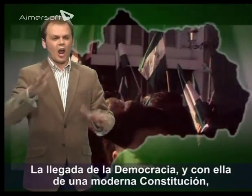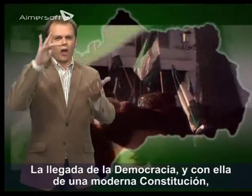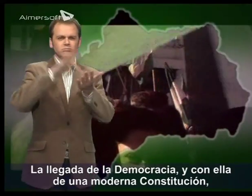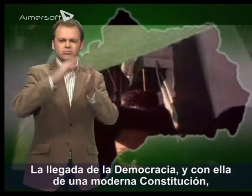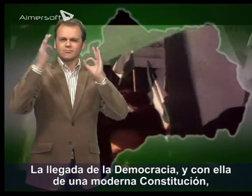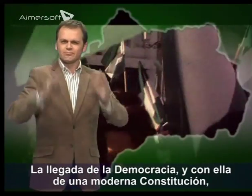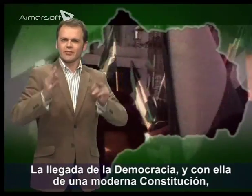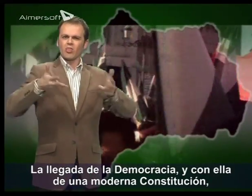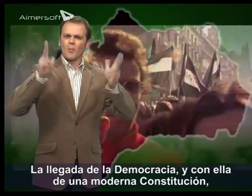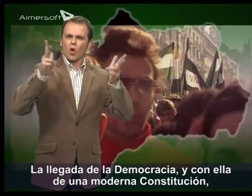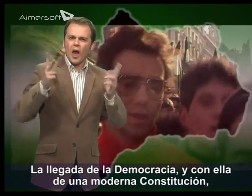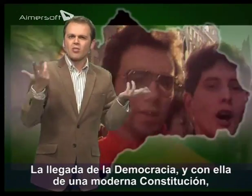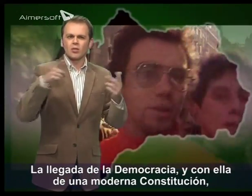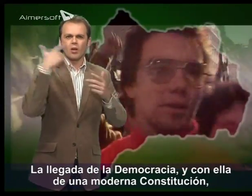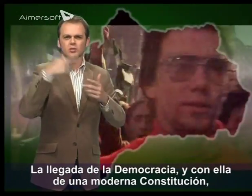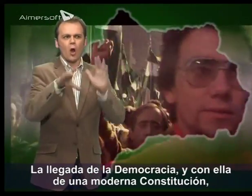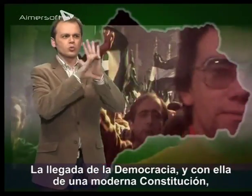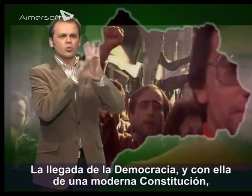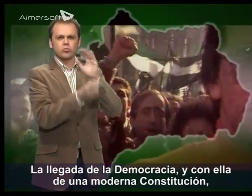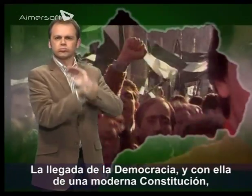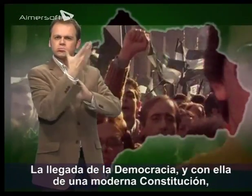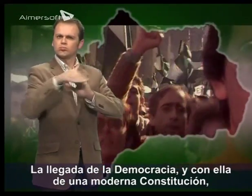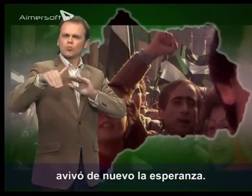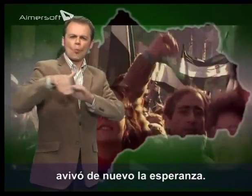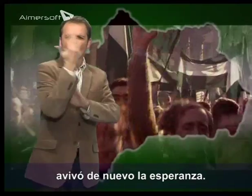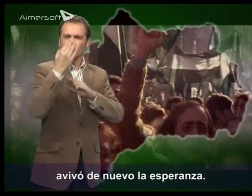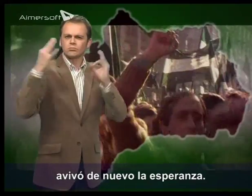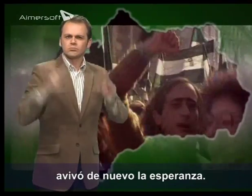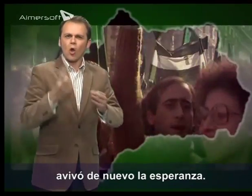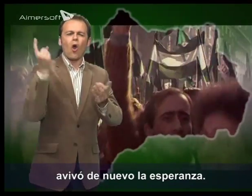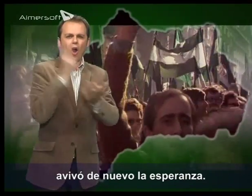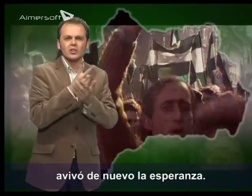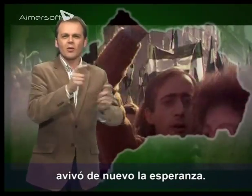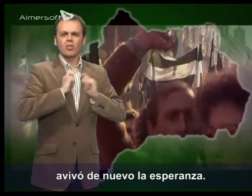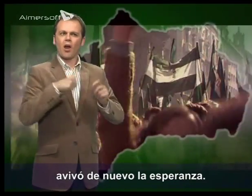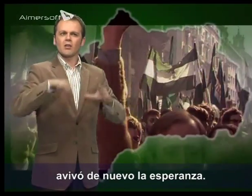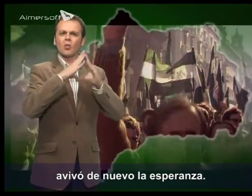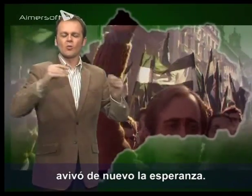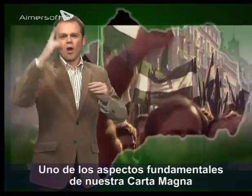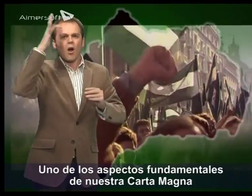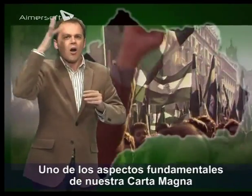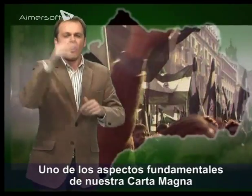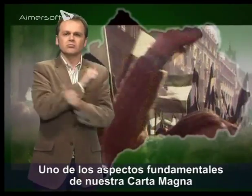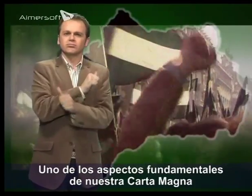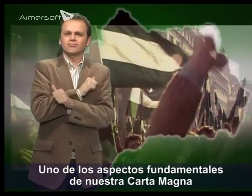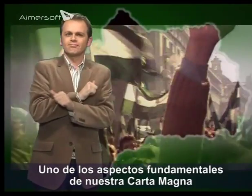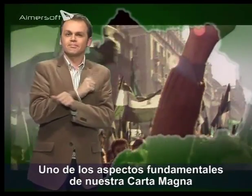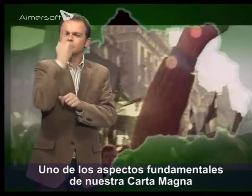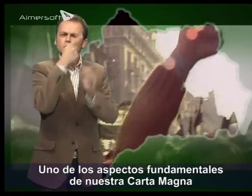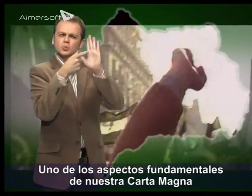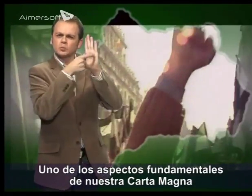La llegada de la democracia y con ella de una moderna constitución avivó de nuevo la esperanza. Uno de los